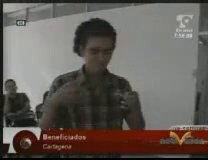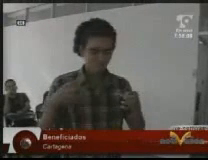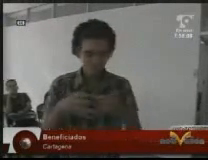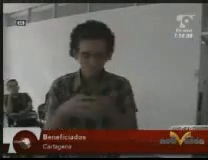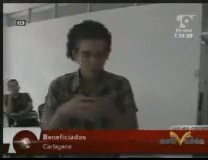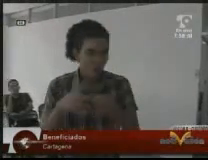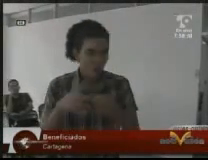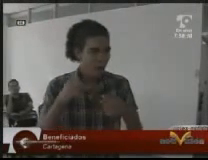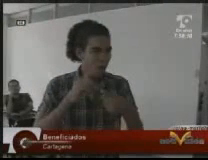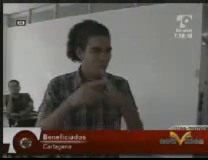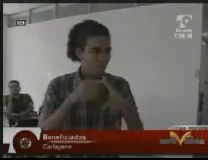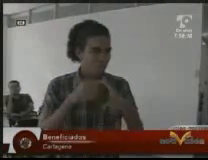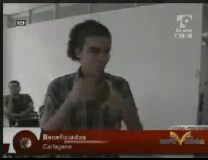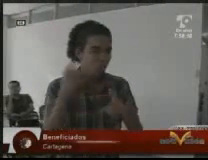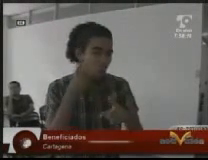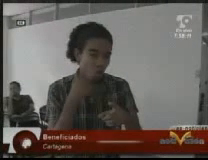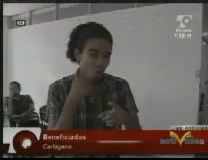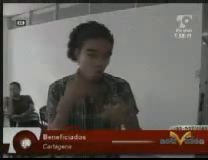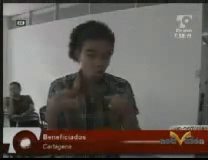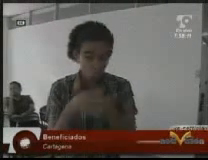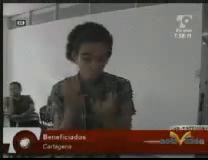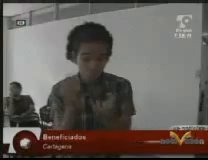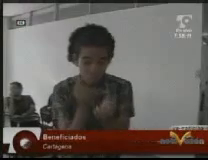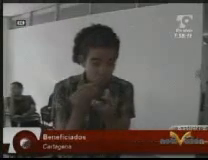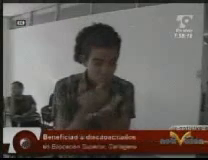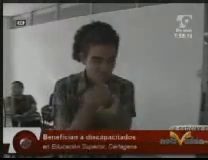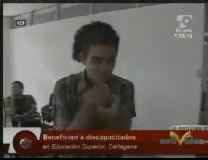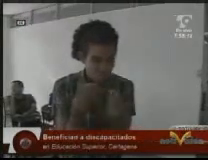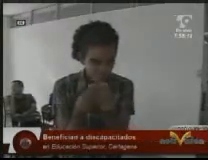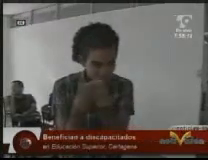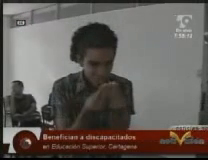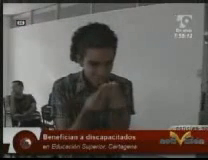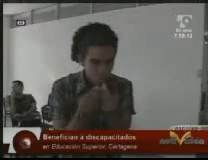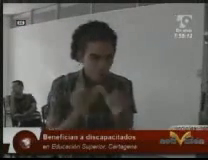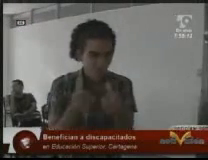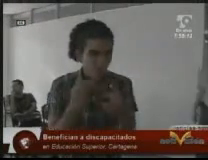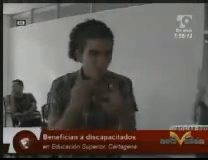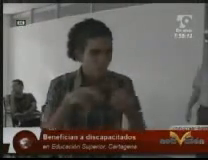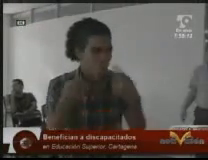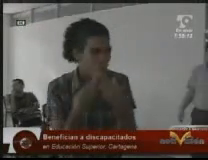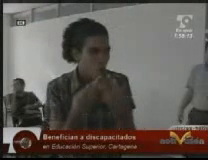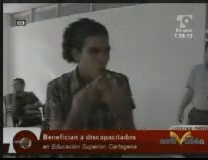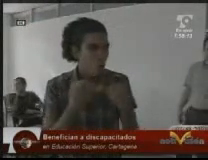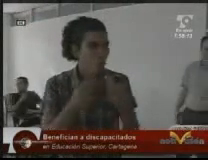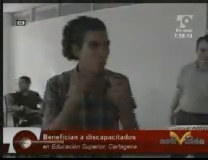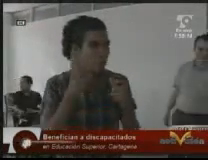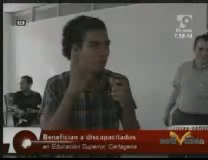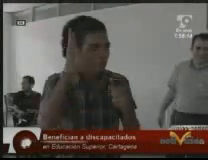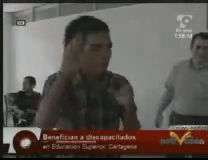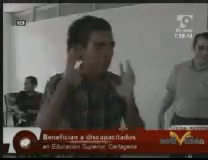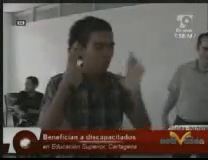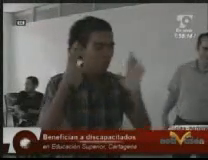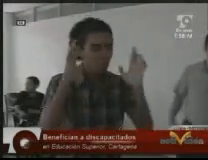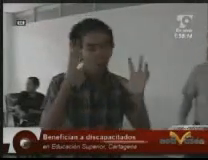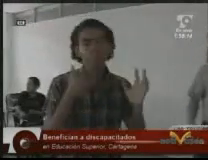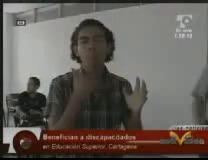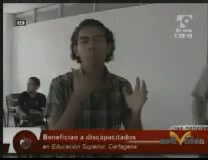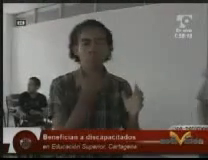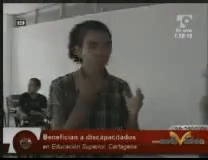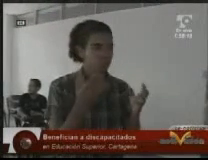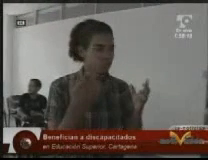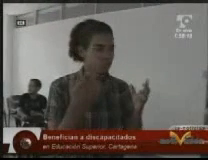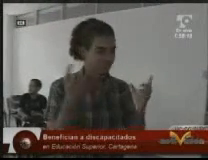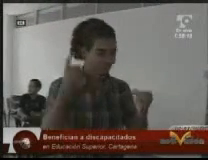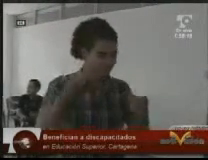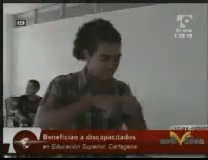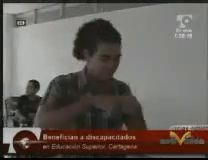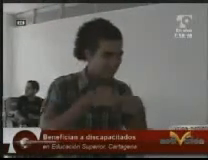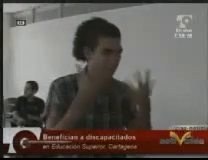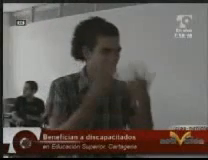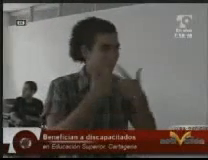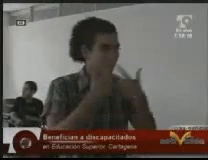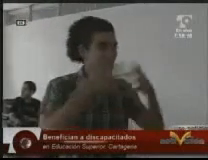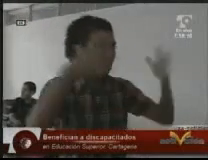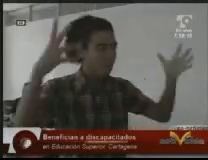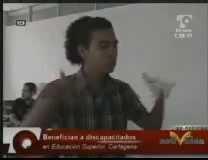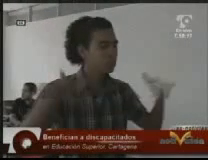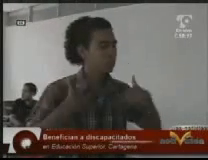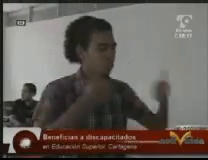Por ejemplo, hay quienes trabajan en una sola organización, pero es probable que en mi caso lo que quiero es